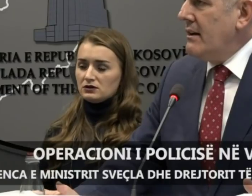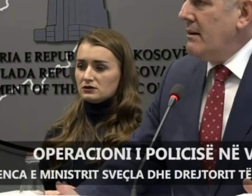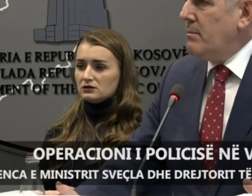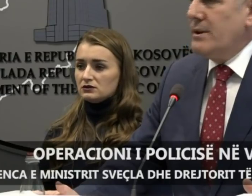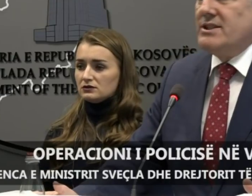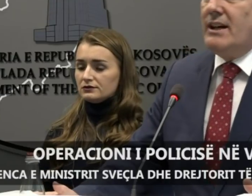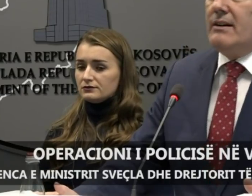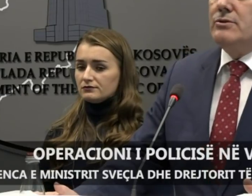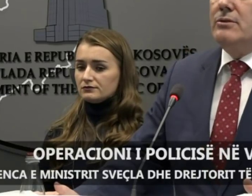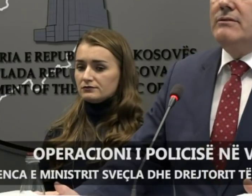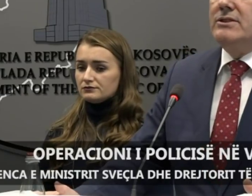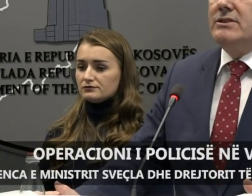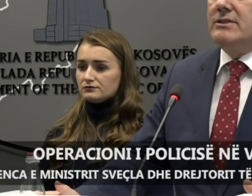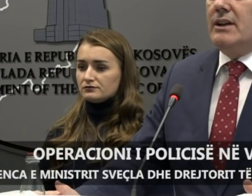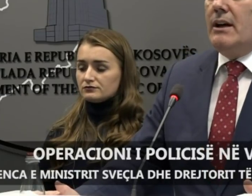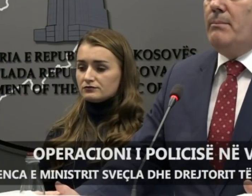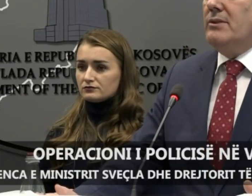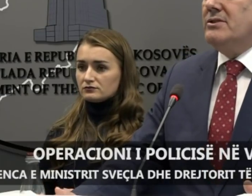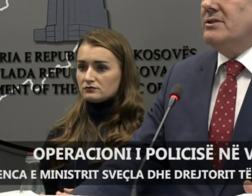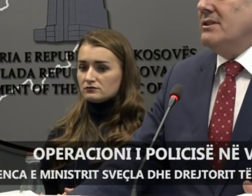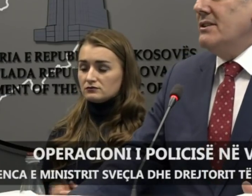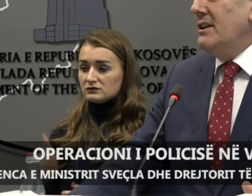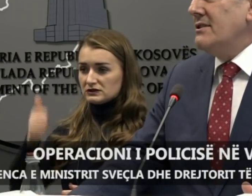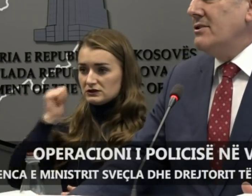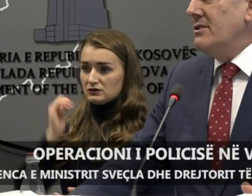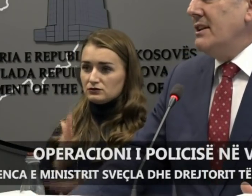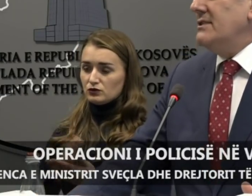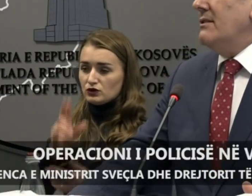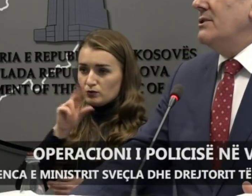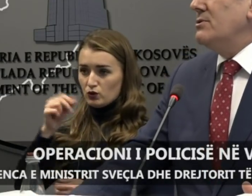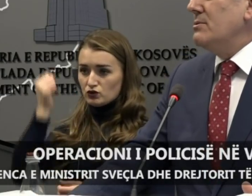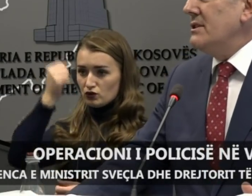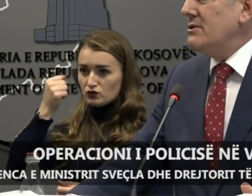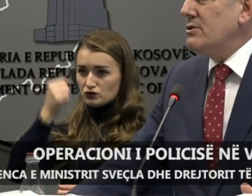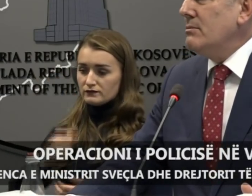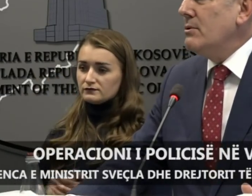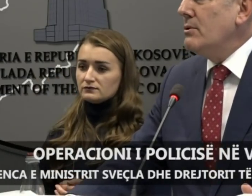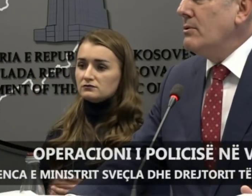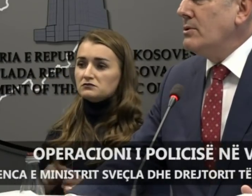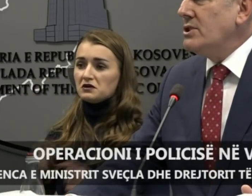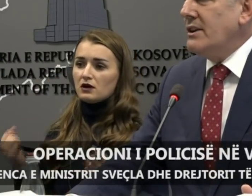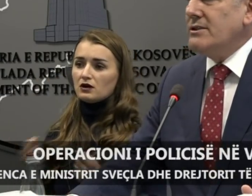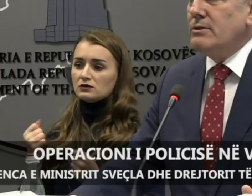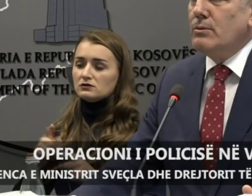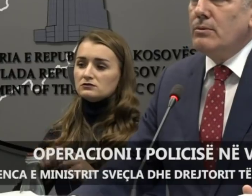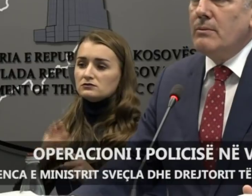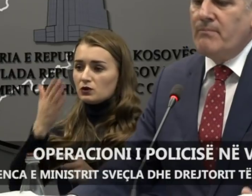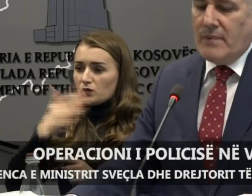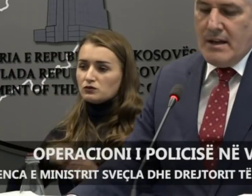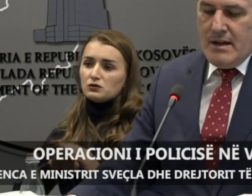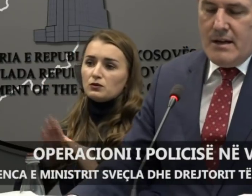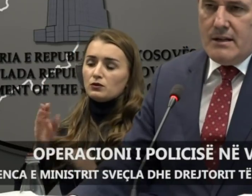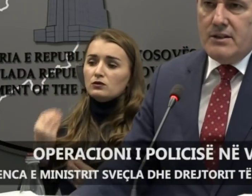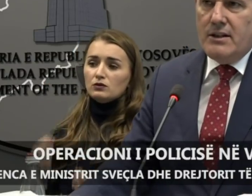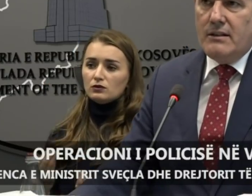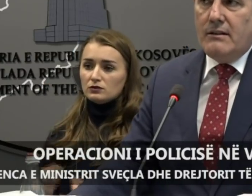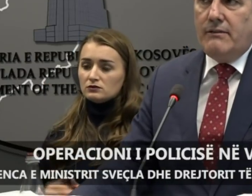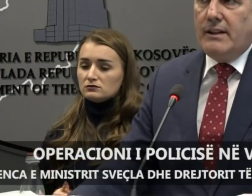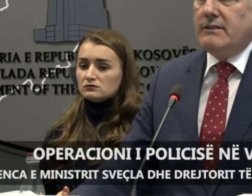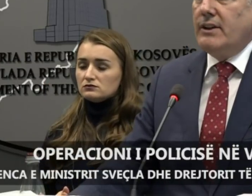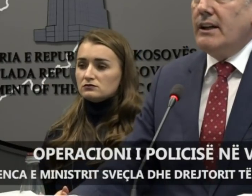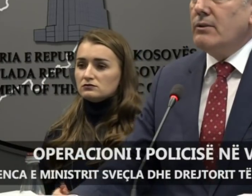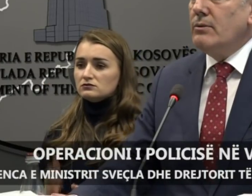Dje policia Kosovës ka pas një aksion jashtëzakonisht suksesshëm, ku është arrestu